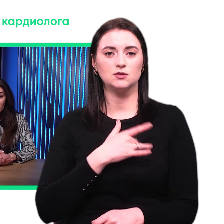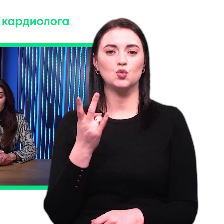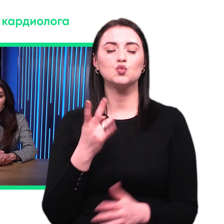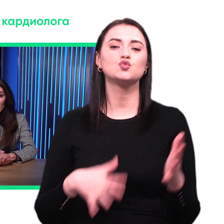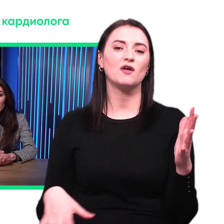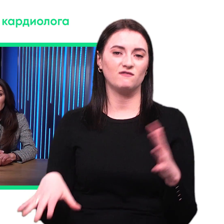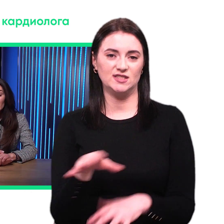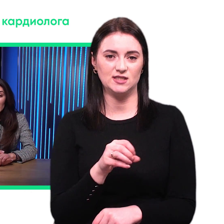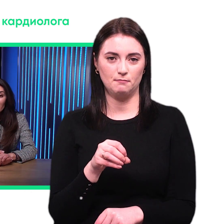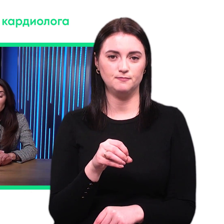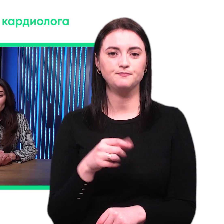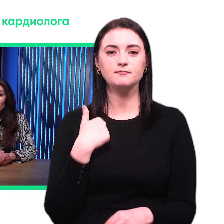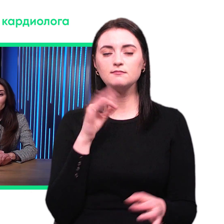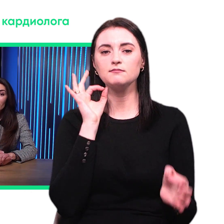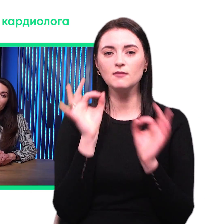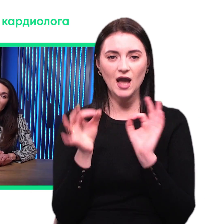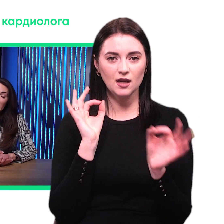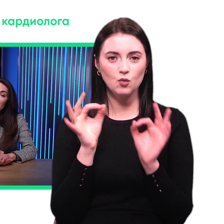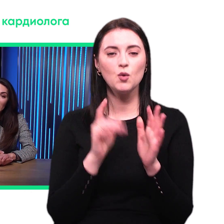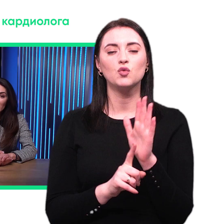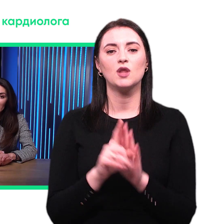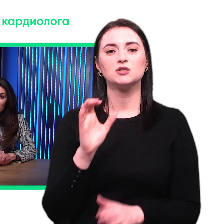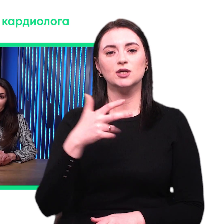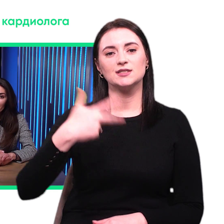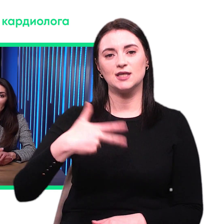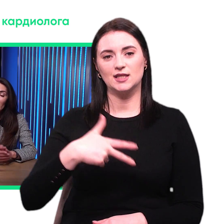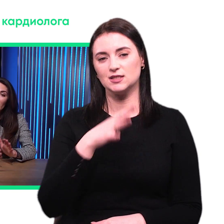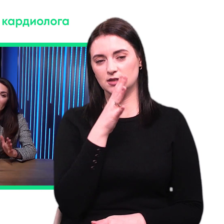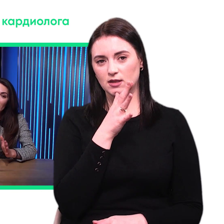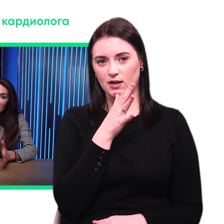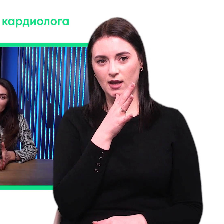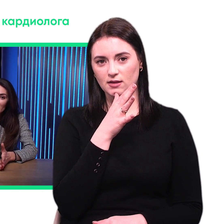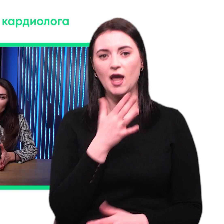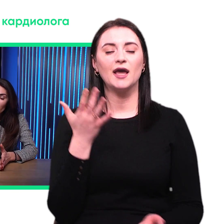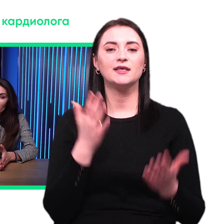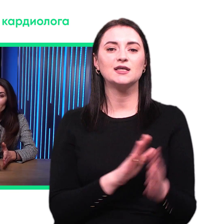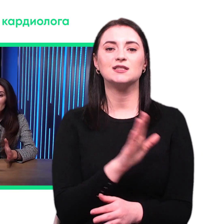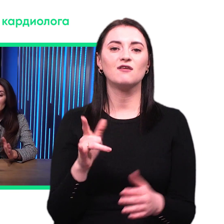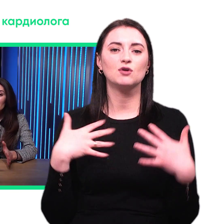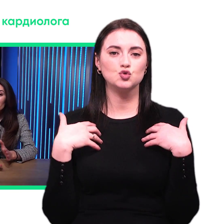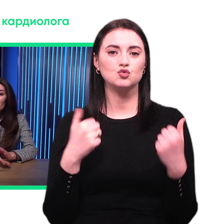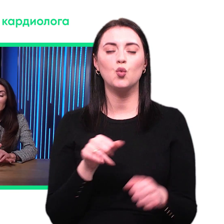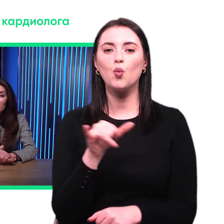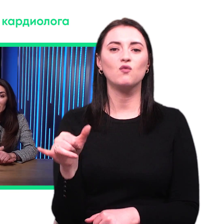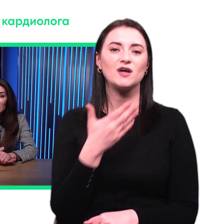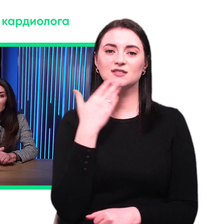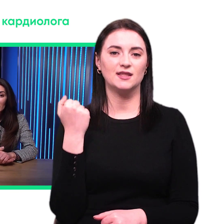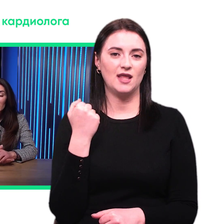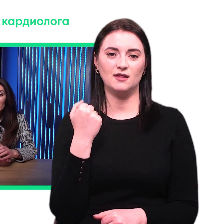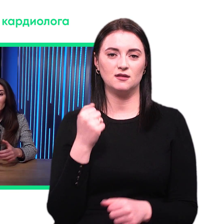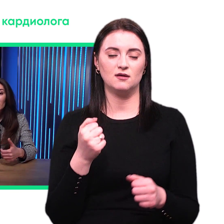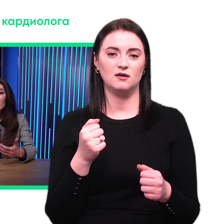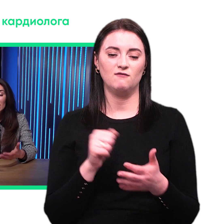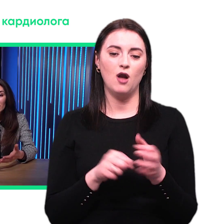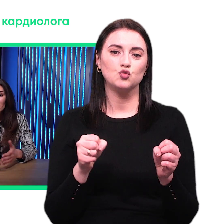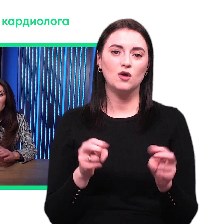всем. Я рекомендую начинать с 30 лет. Если вы здоровы, у вас нет факторов риска, таких